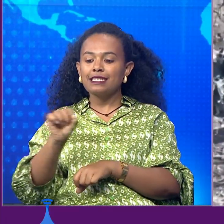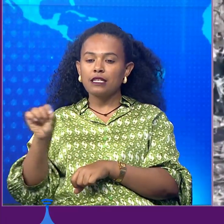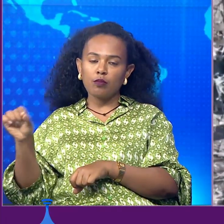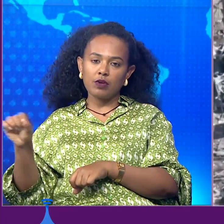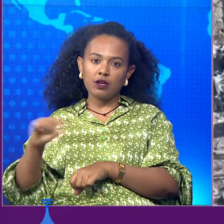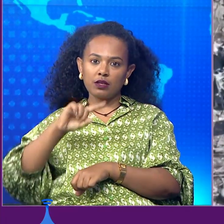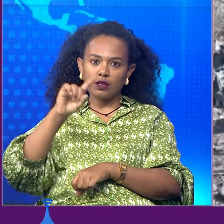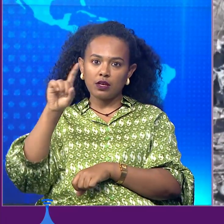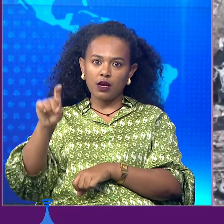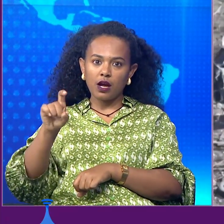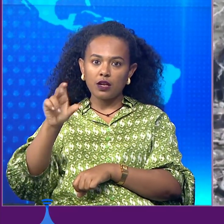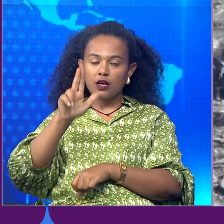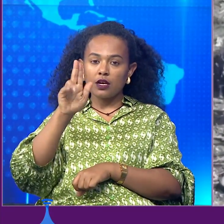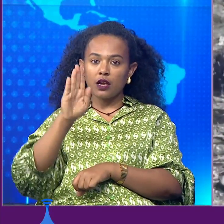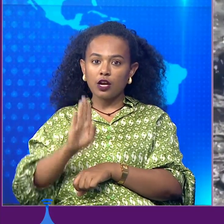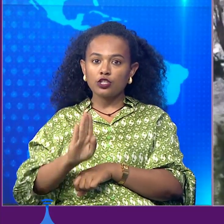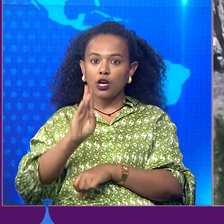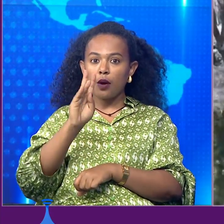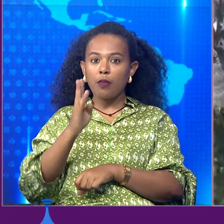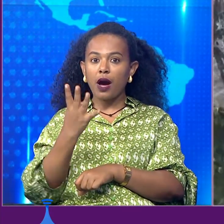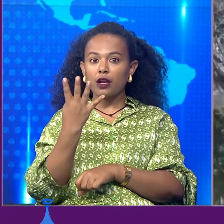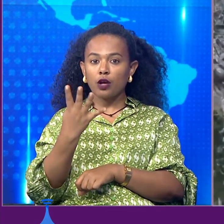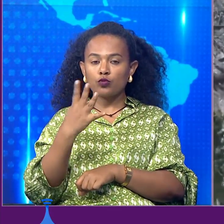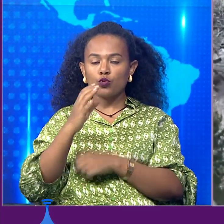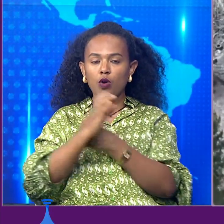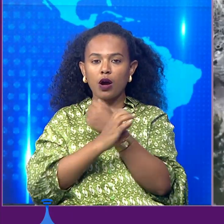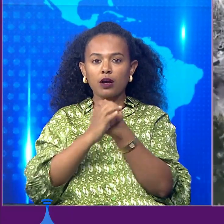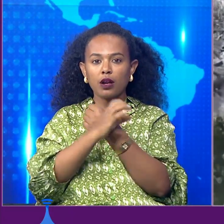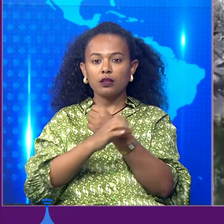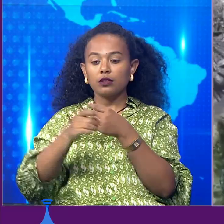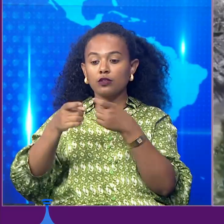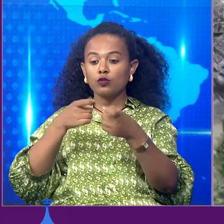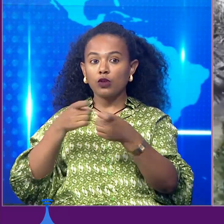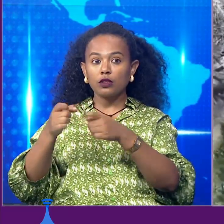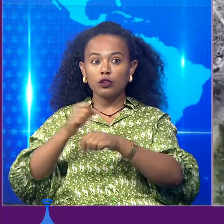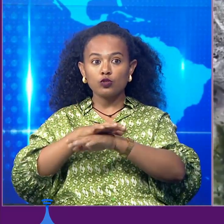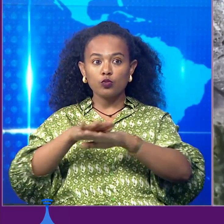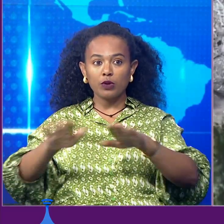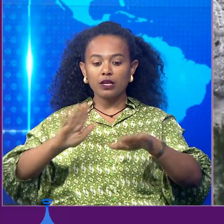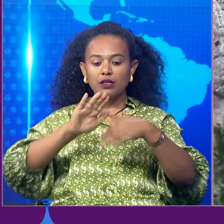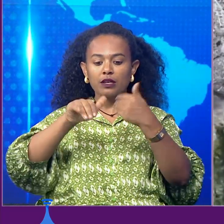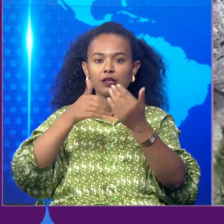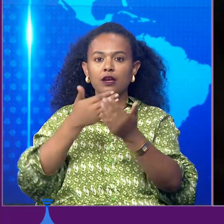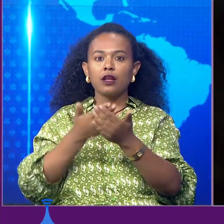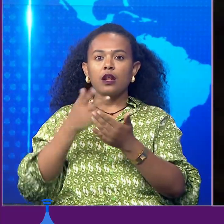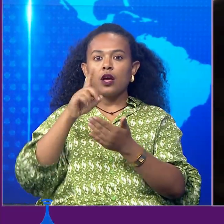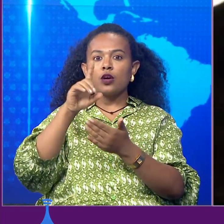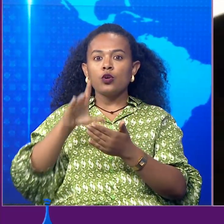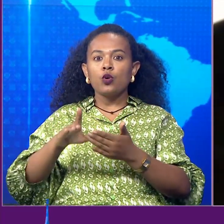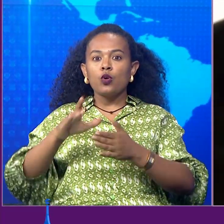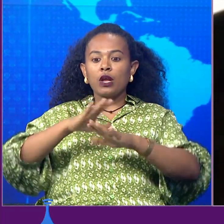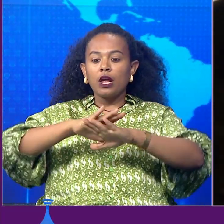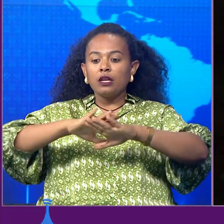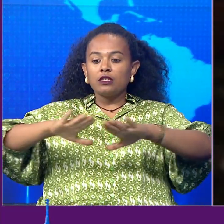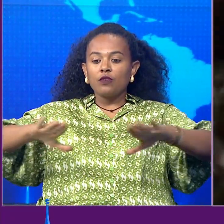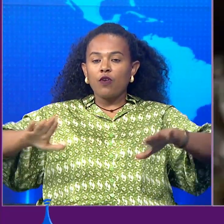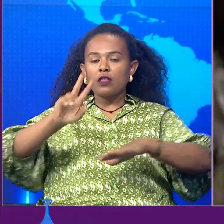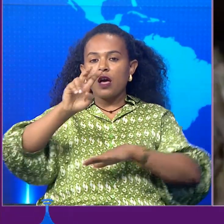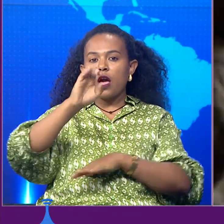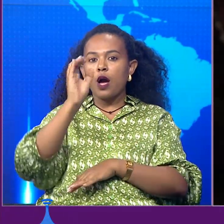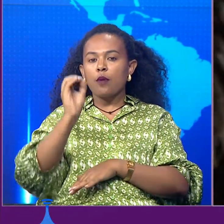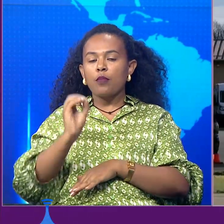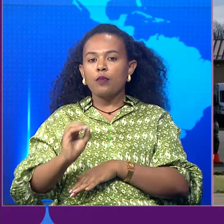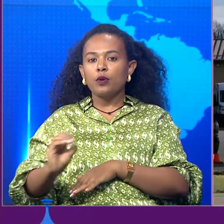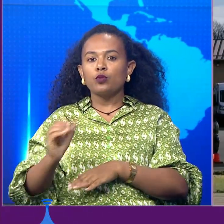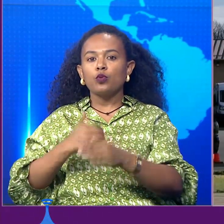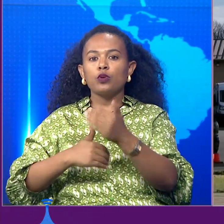ይጠይቃል። ራሽያ በአራቱ ግዛቶች የተቆጣጠረችው መሬት የጠቅላላ ዩክሬን ቆዳ ስፋትን 20 በመቶ ያክል